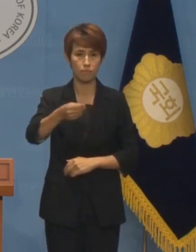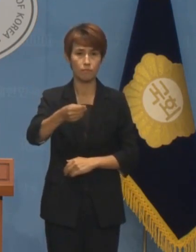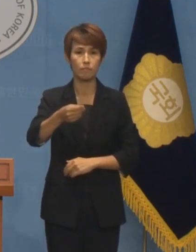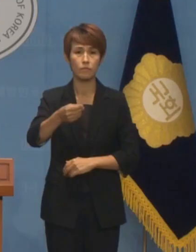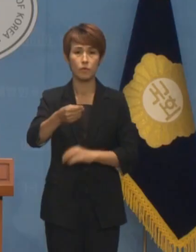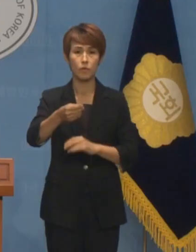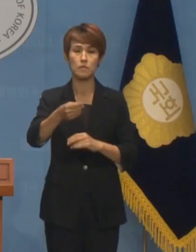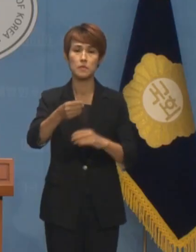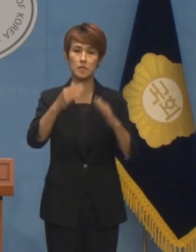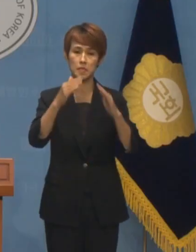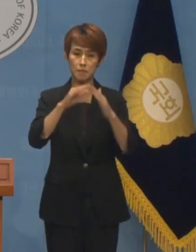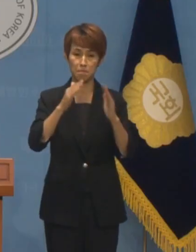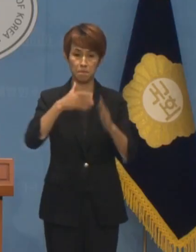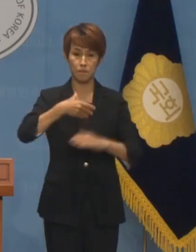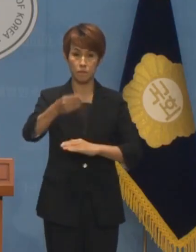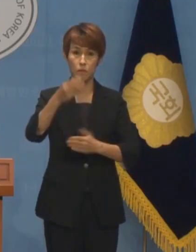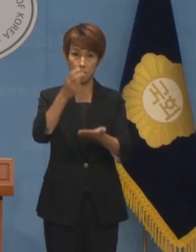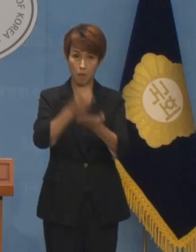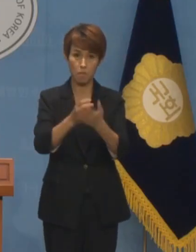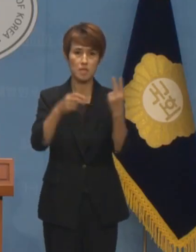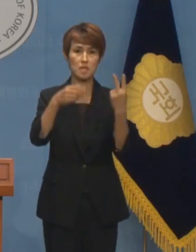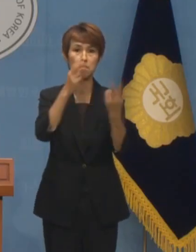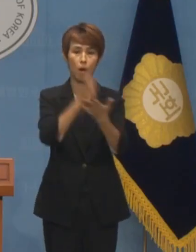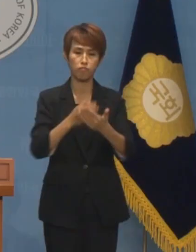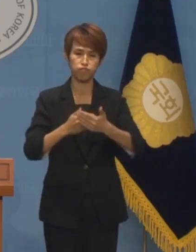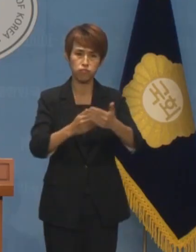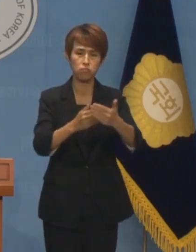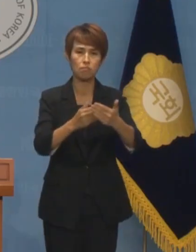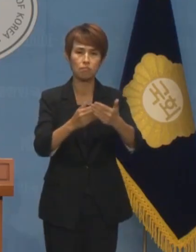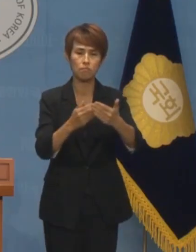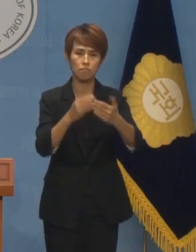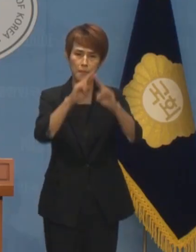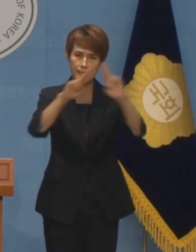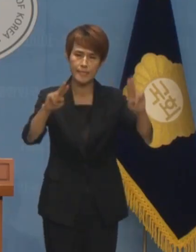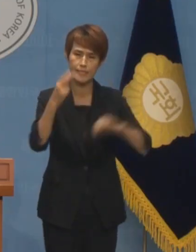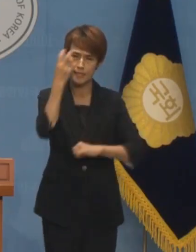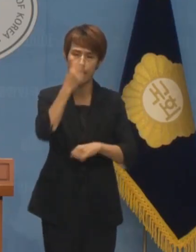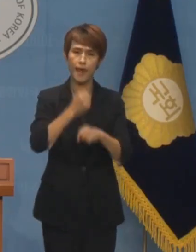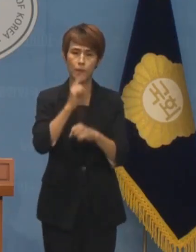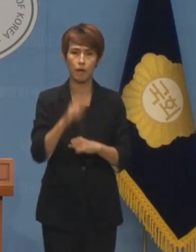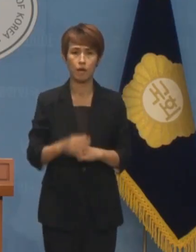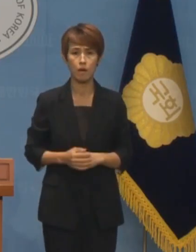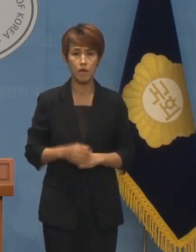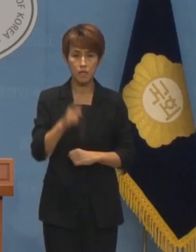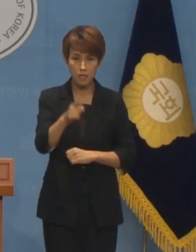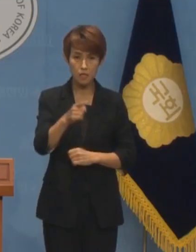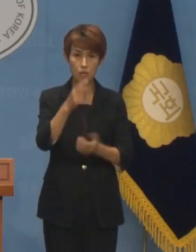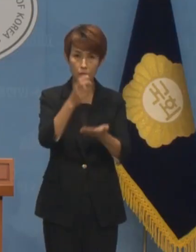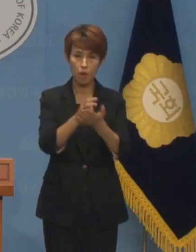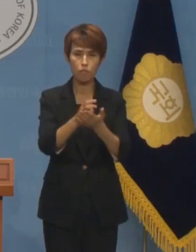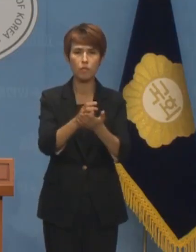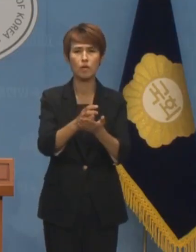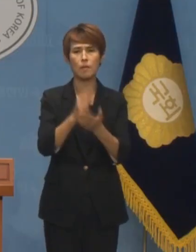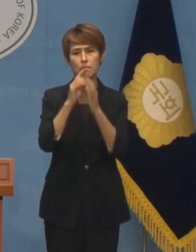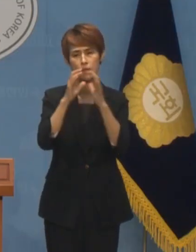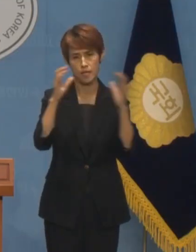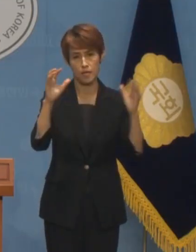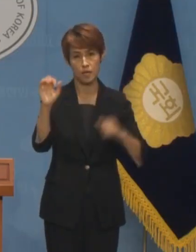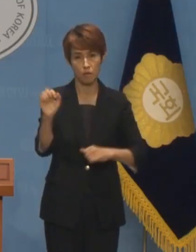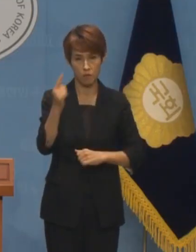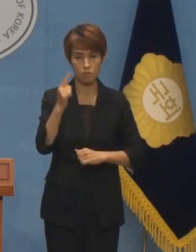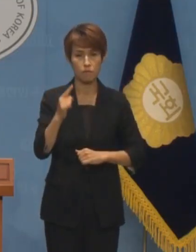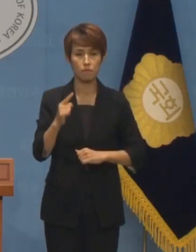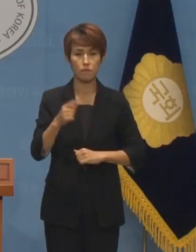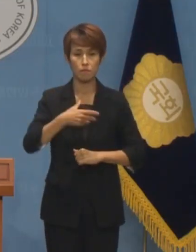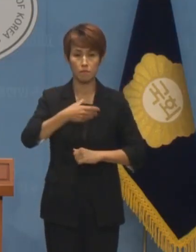추후 검토한다고 합니다. 임대차 입법 또한 논란이 큰 만큼 폐지든